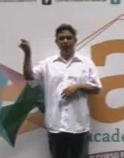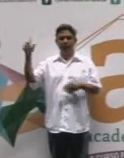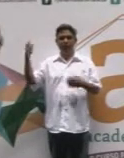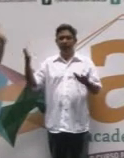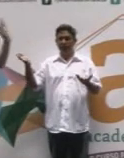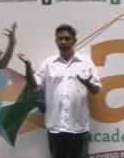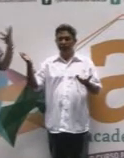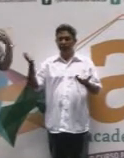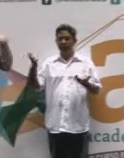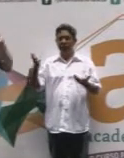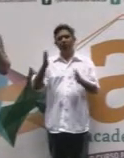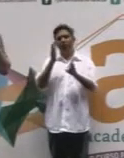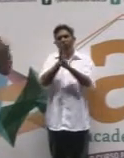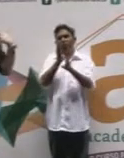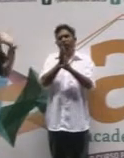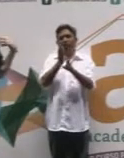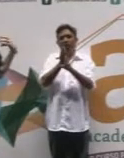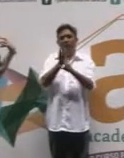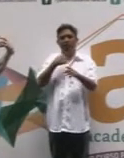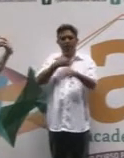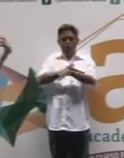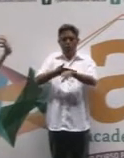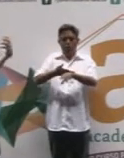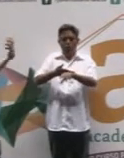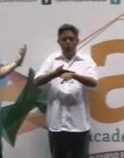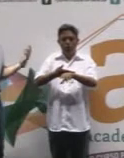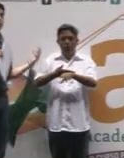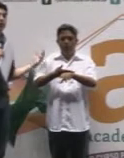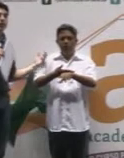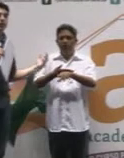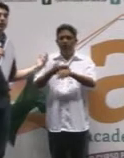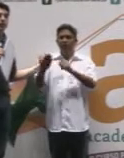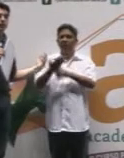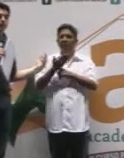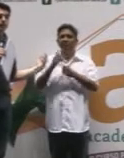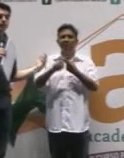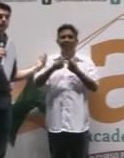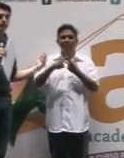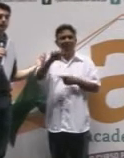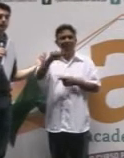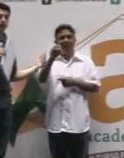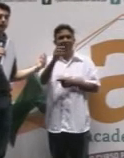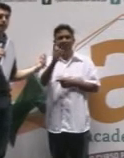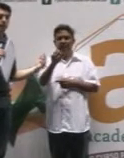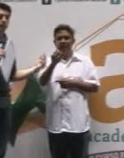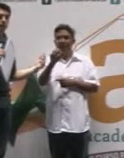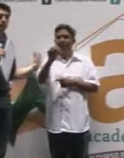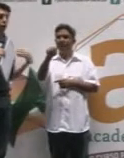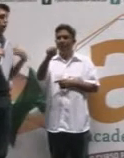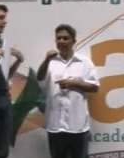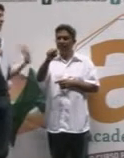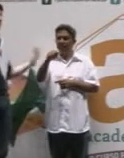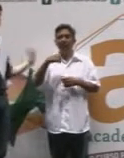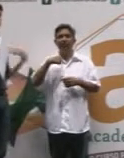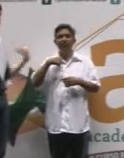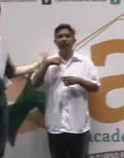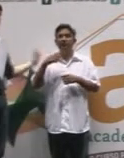e por algum motivo eu sofro uma mutação e fico branco, eu me beneficio disso também, sim ou não? Sim. Eu